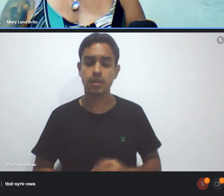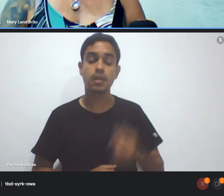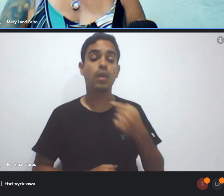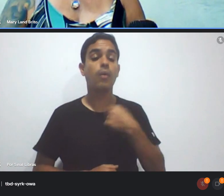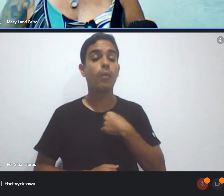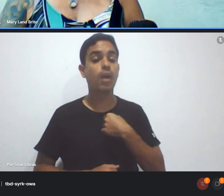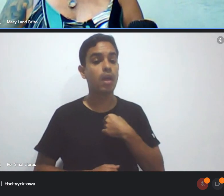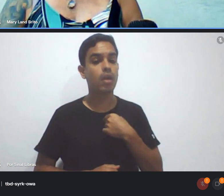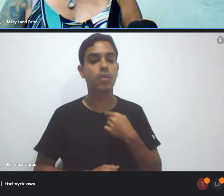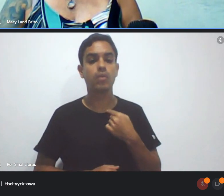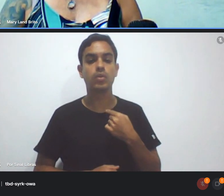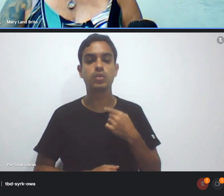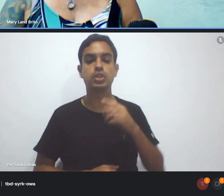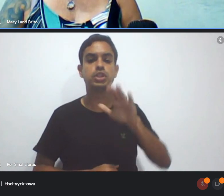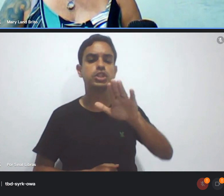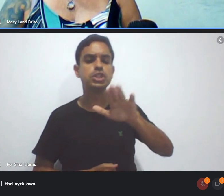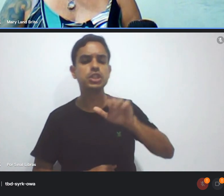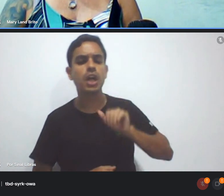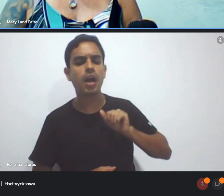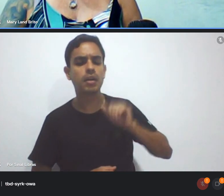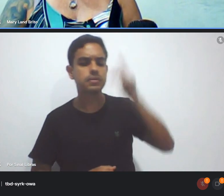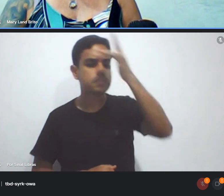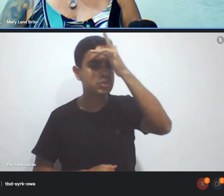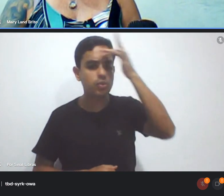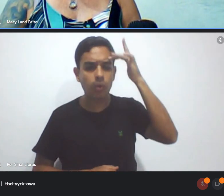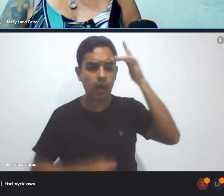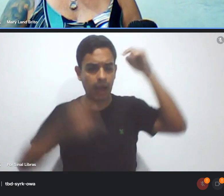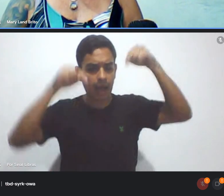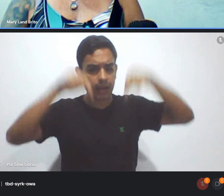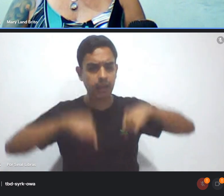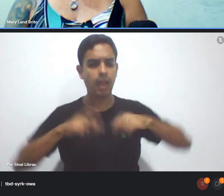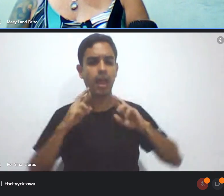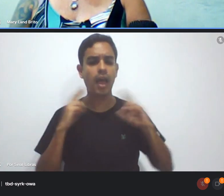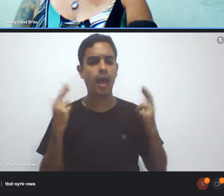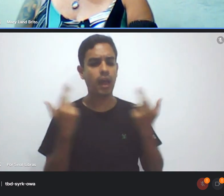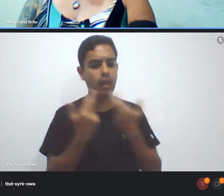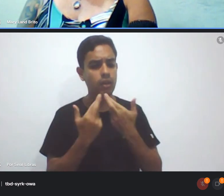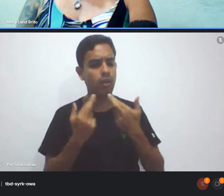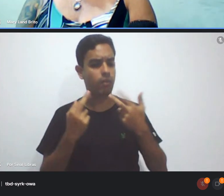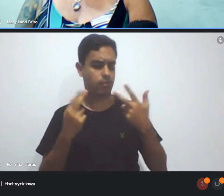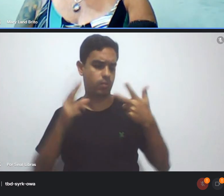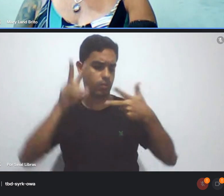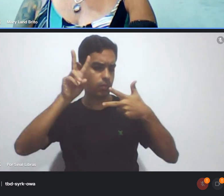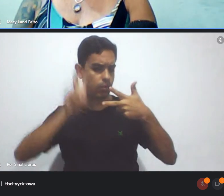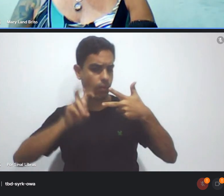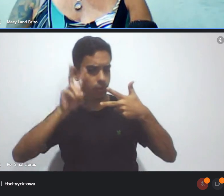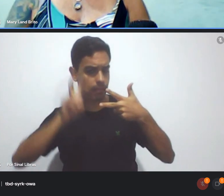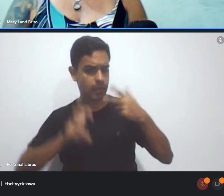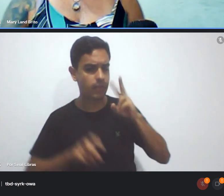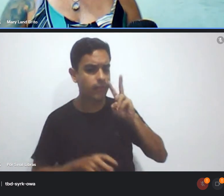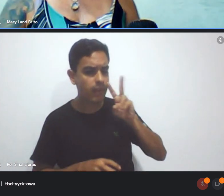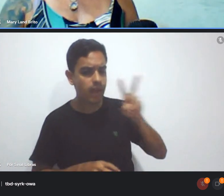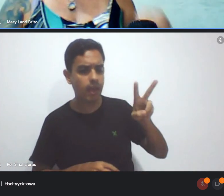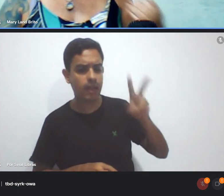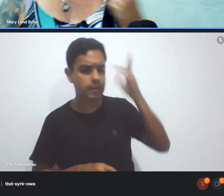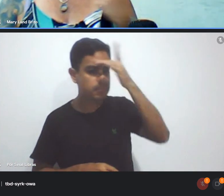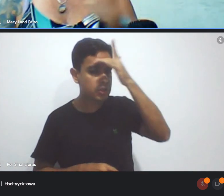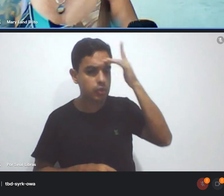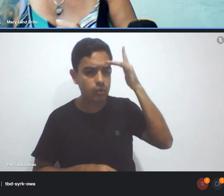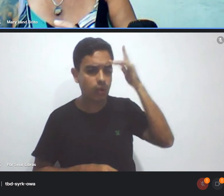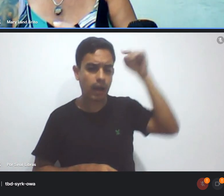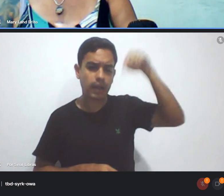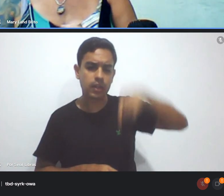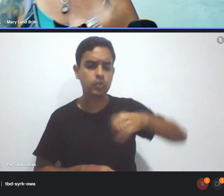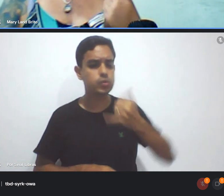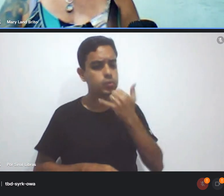está aqui na sala para vocês verem um pouquinho das pessoas que aqui estão. Peço desculpa, eu sei que se